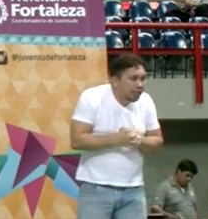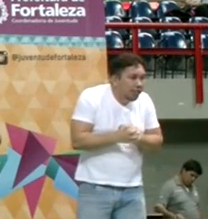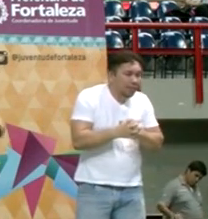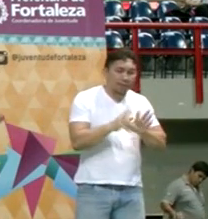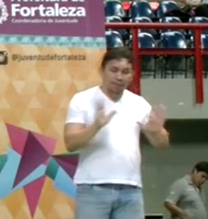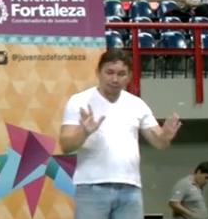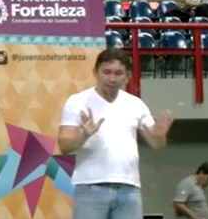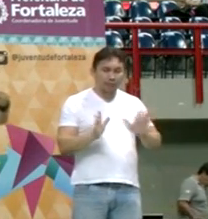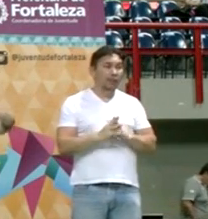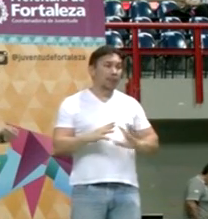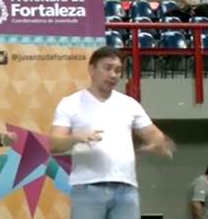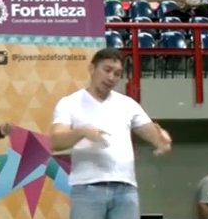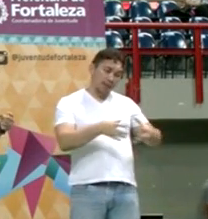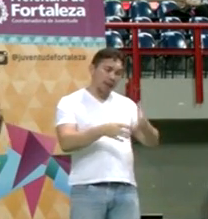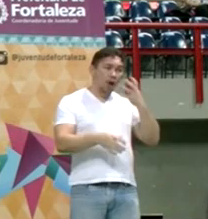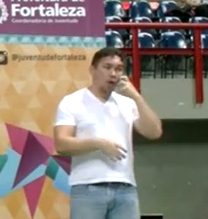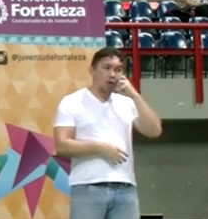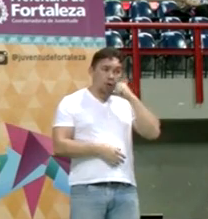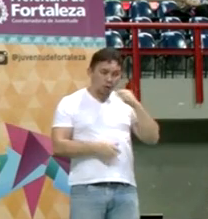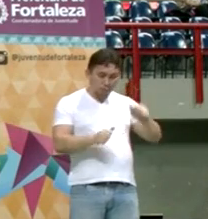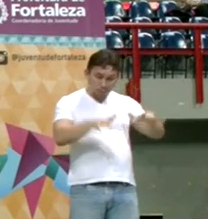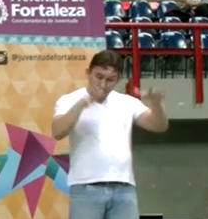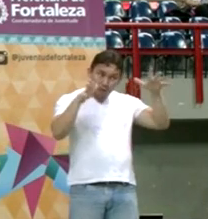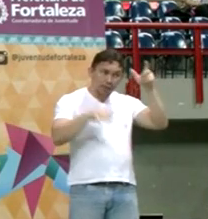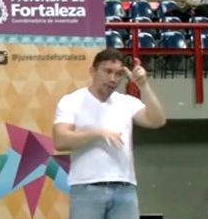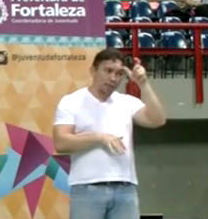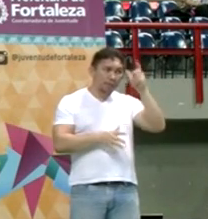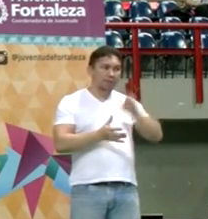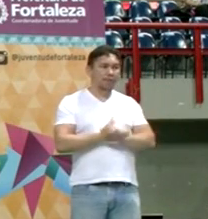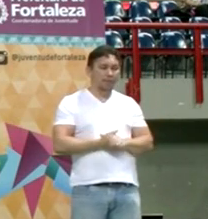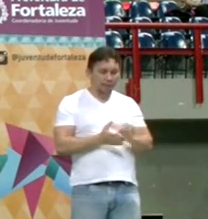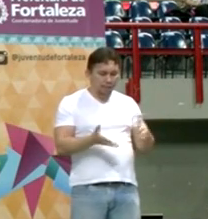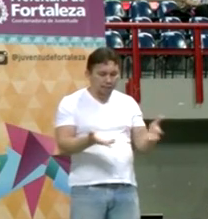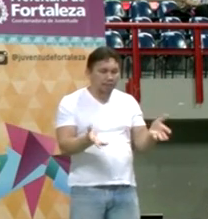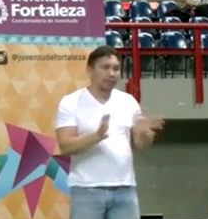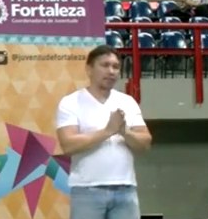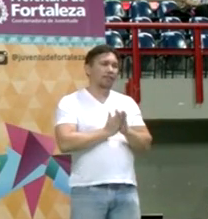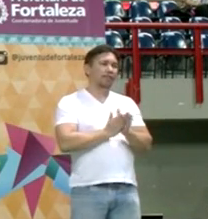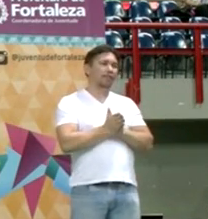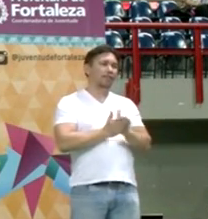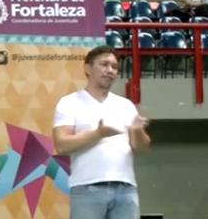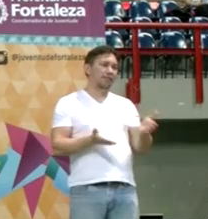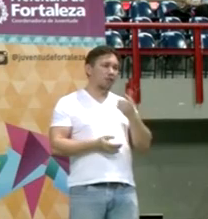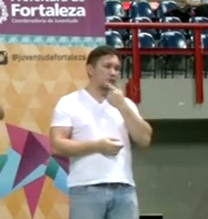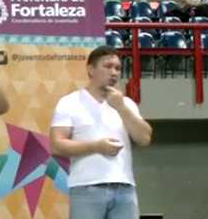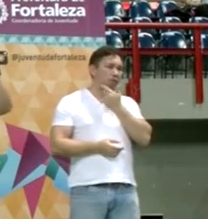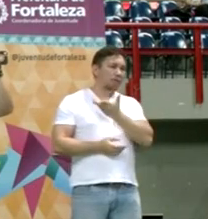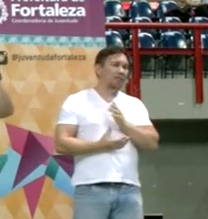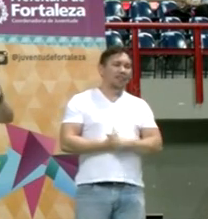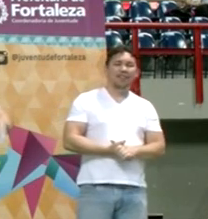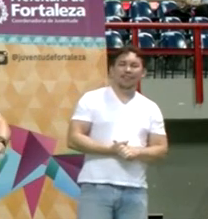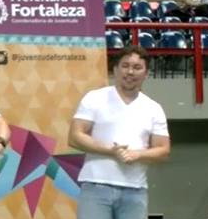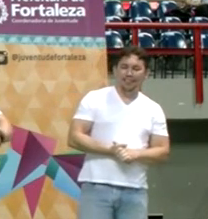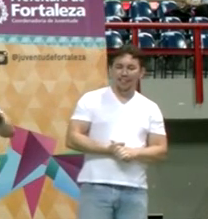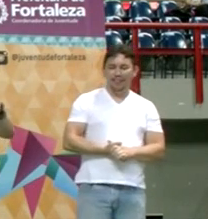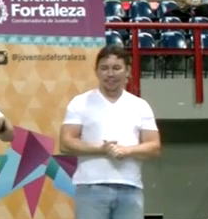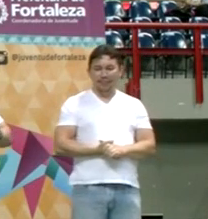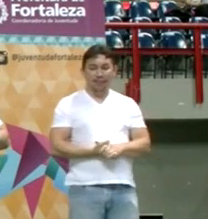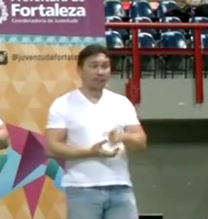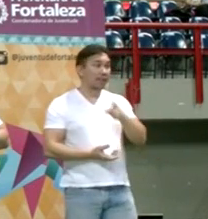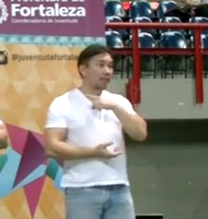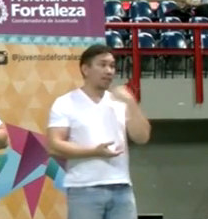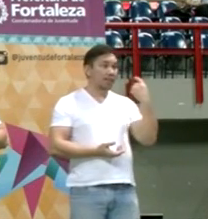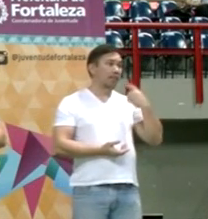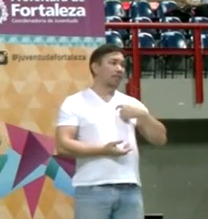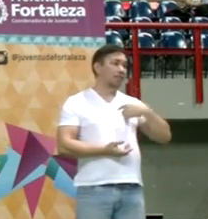Tá certo? Tinha um grupo, tinha roubado para fazer magias dos coisas do Rasputin. Vamos lá. O Rasputin morto,